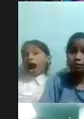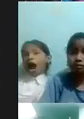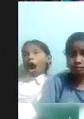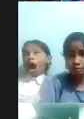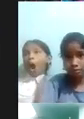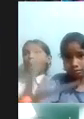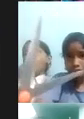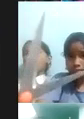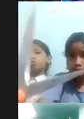it's time for